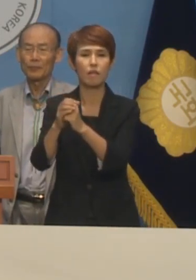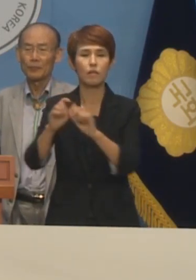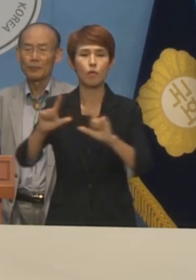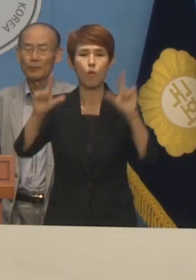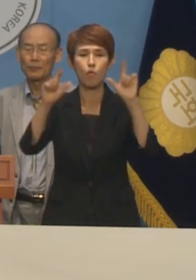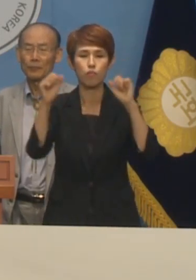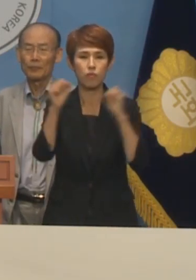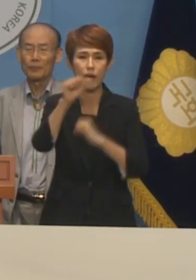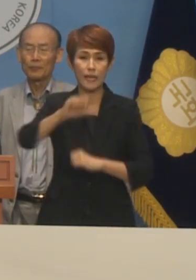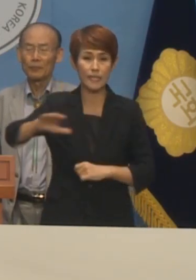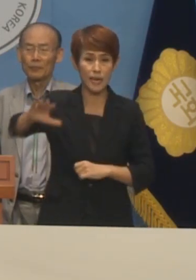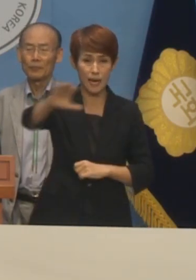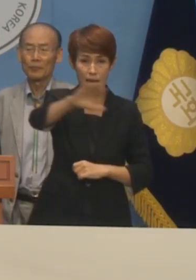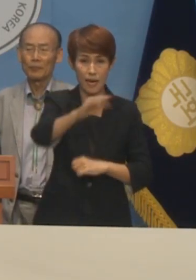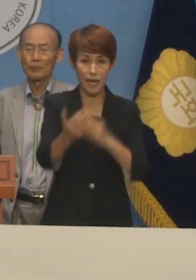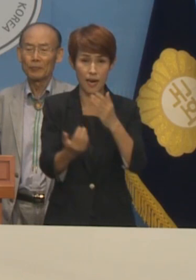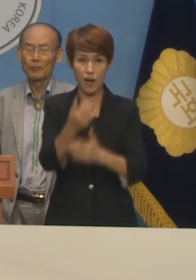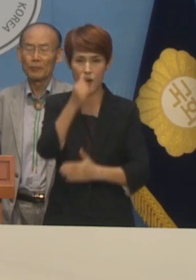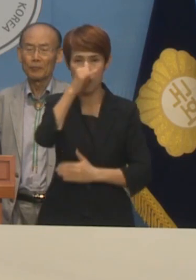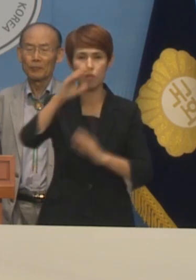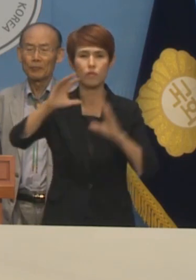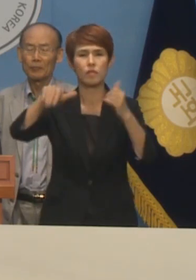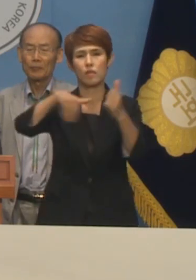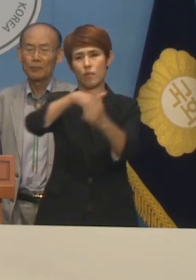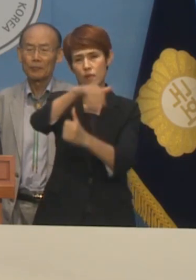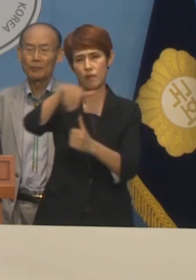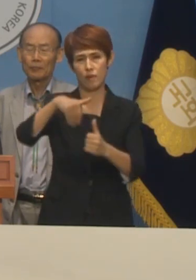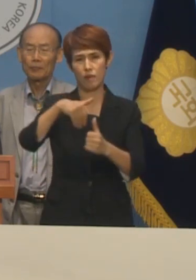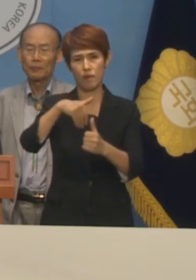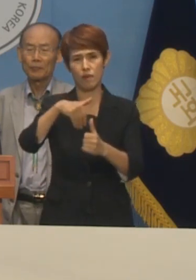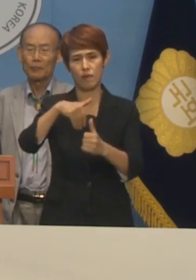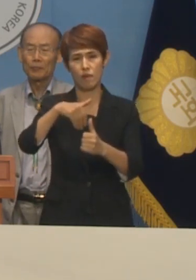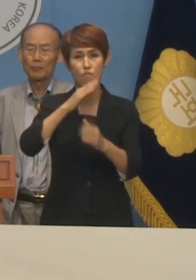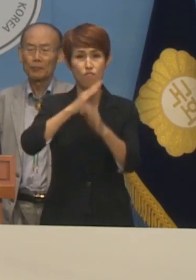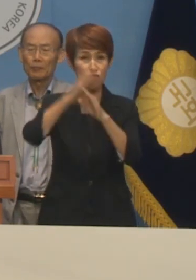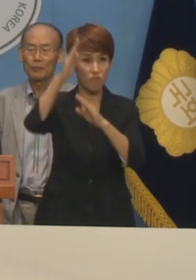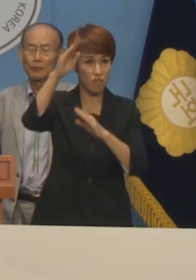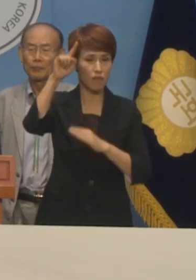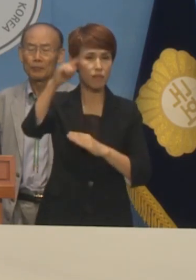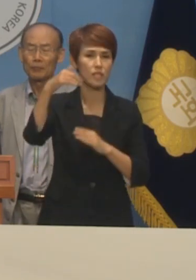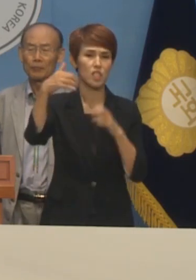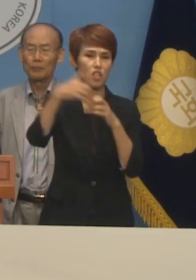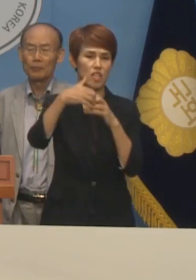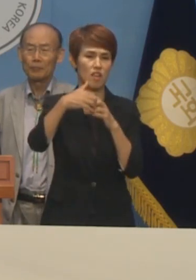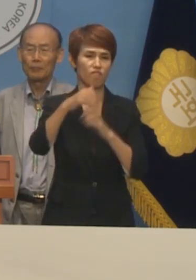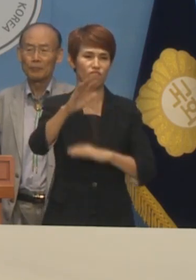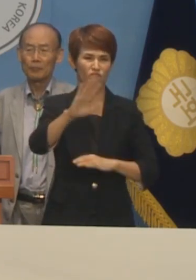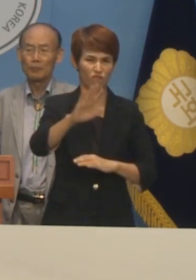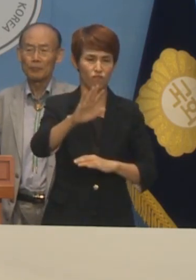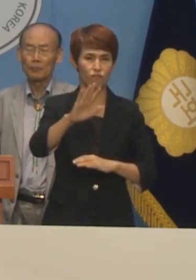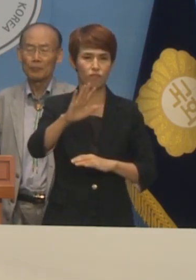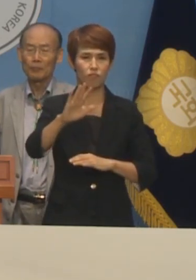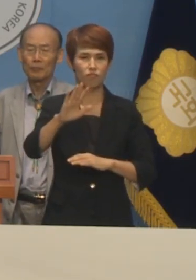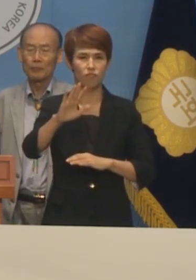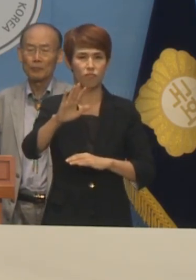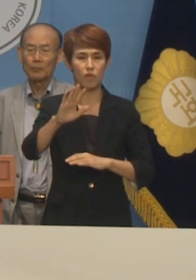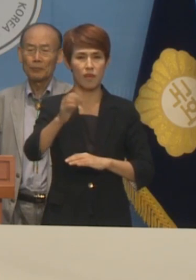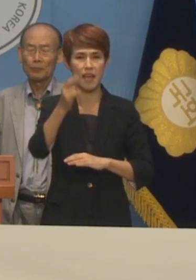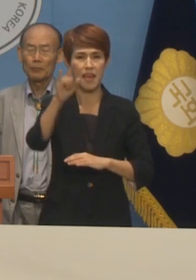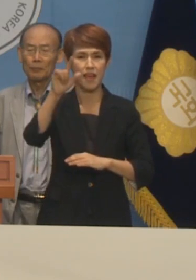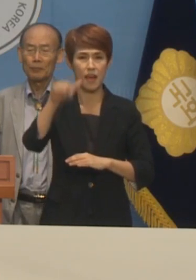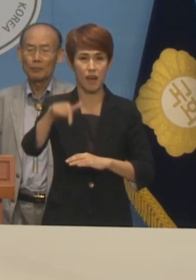동북아시아에서 야기될 수 있는 국제 상황에서 북은 전쟁을 억제하고 체제 유지를 위해